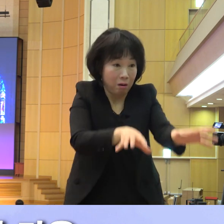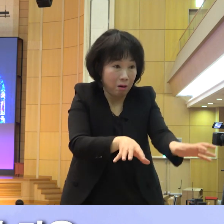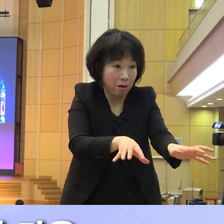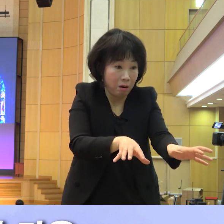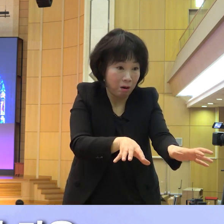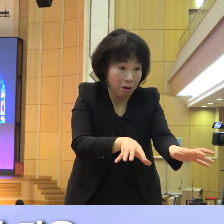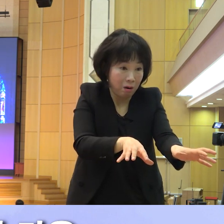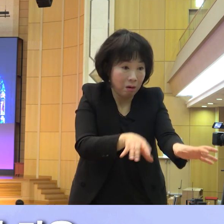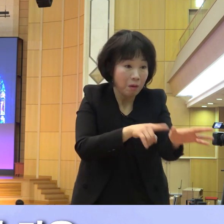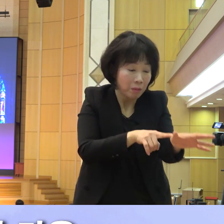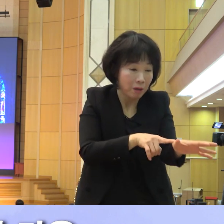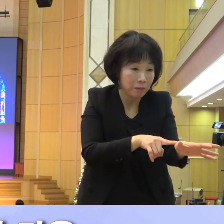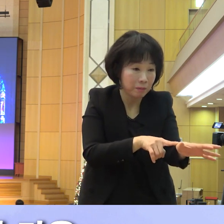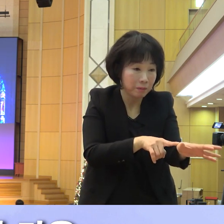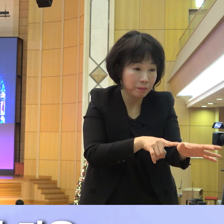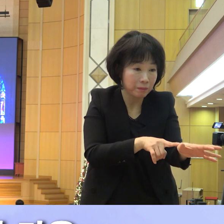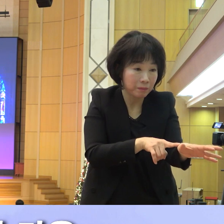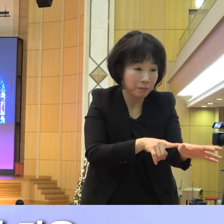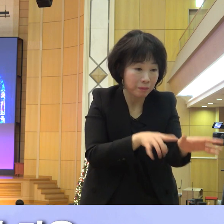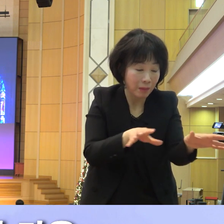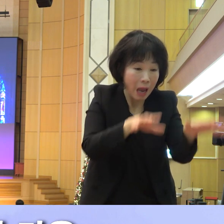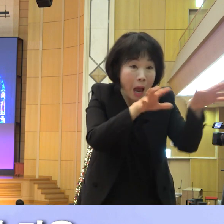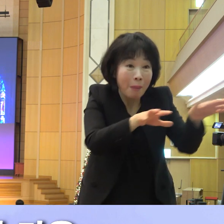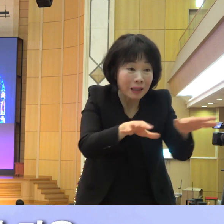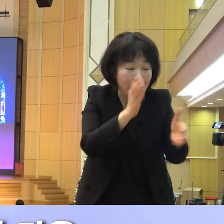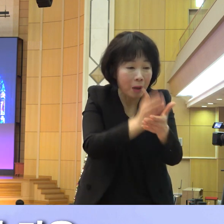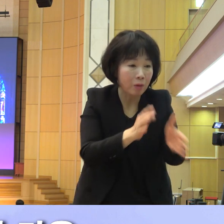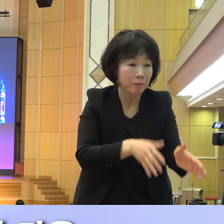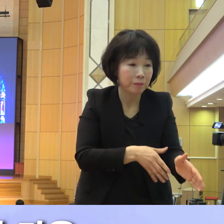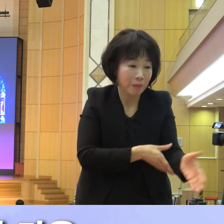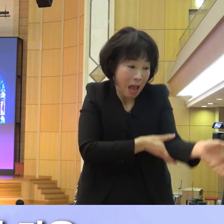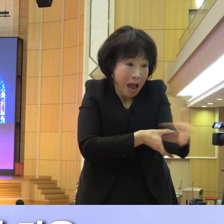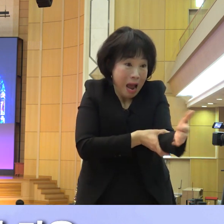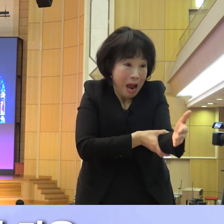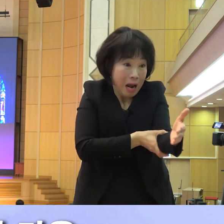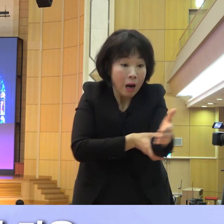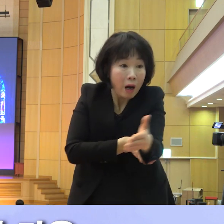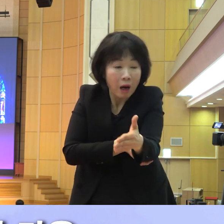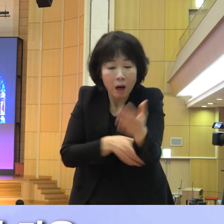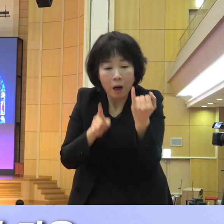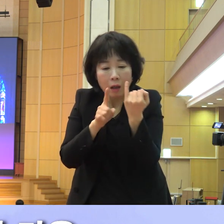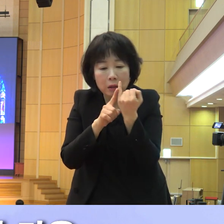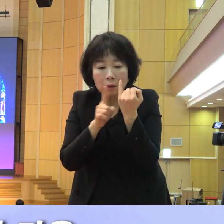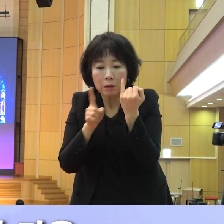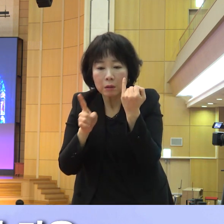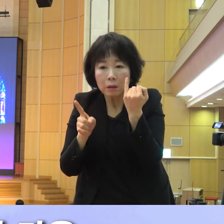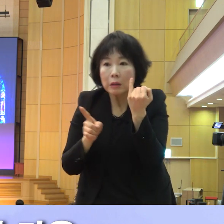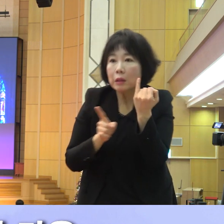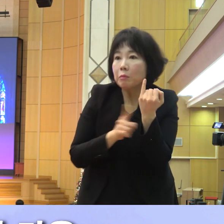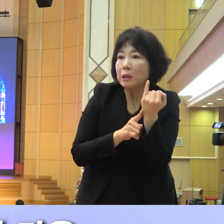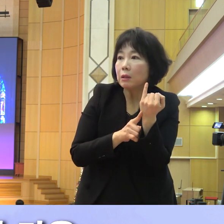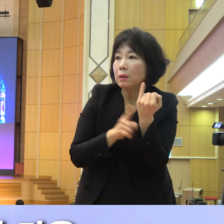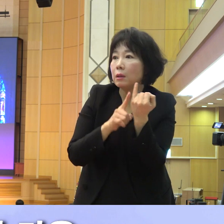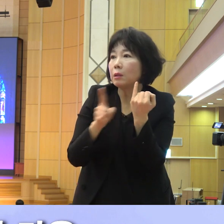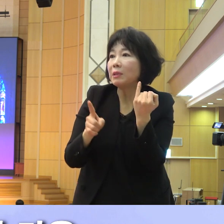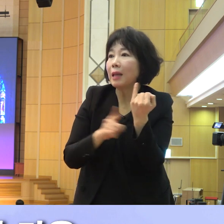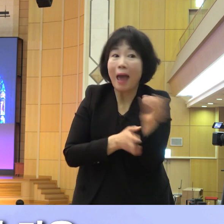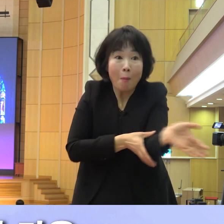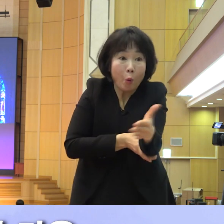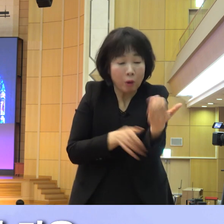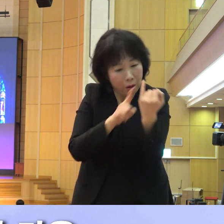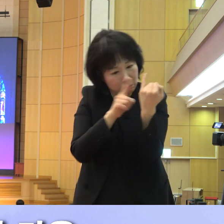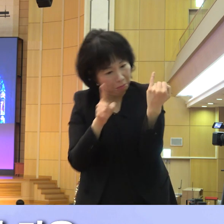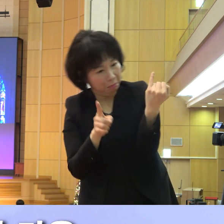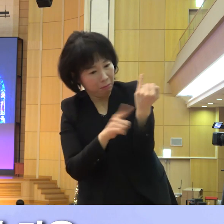와서 산란하게 됩니다. 다시 말하면 알을 낳으려고 와서